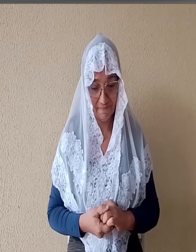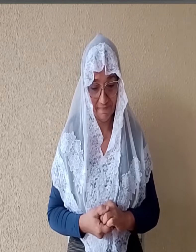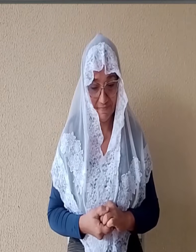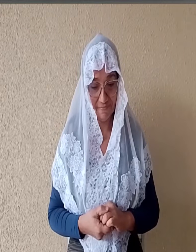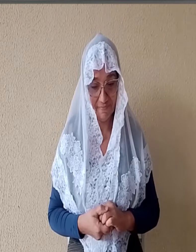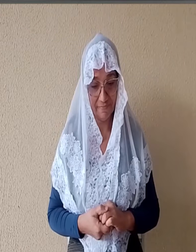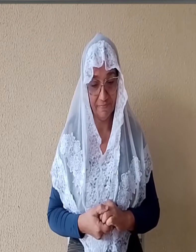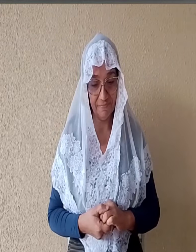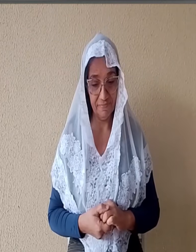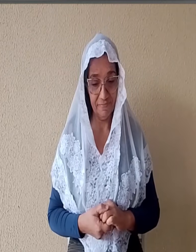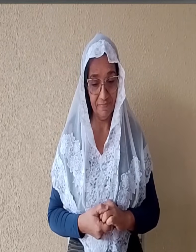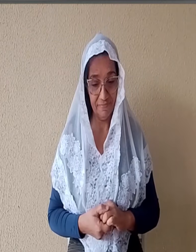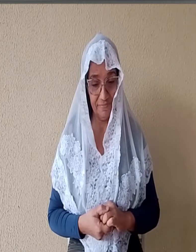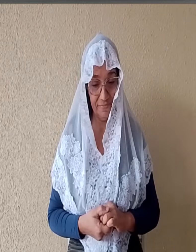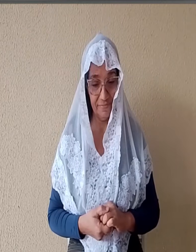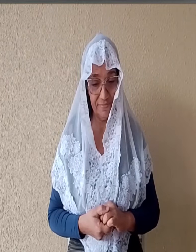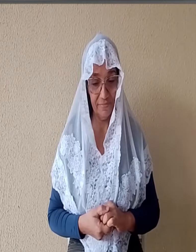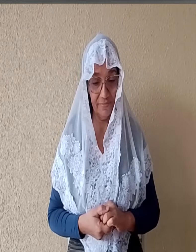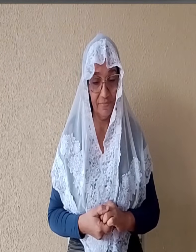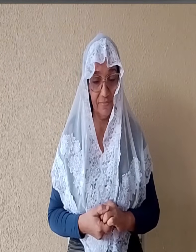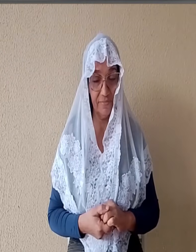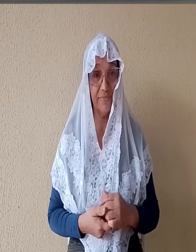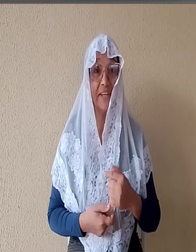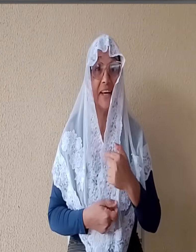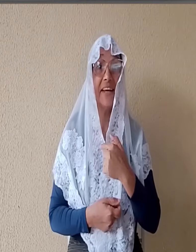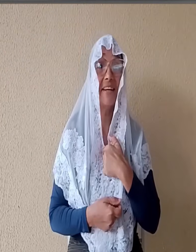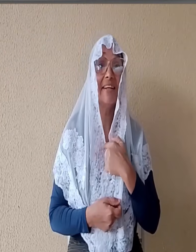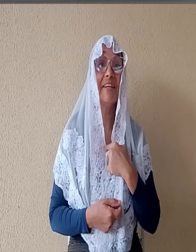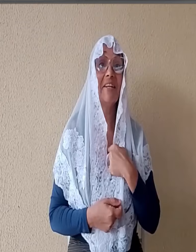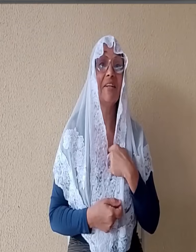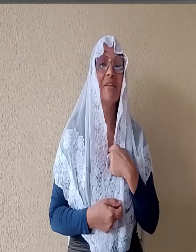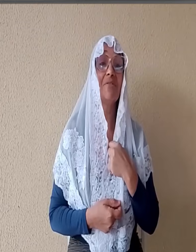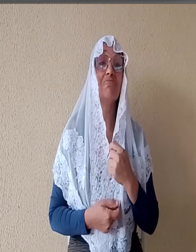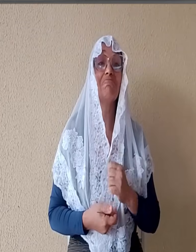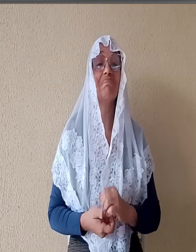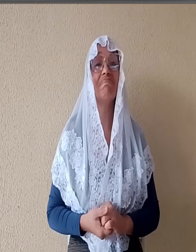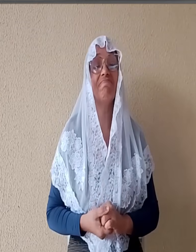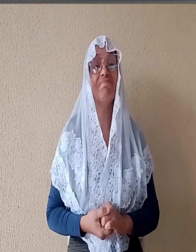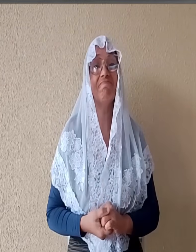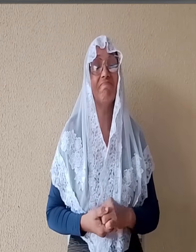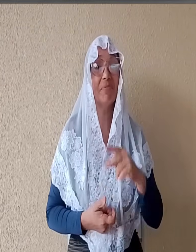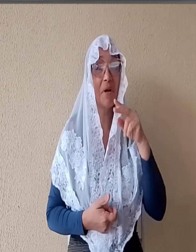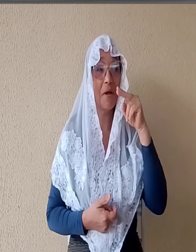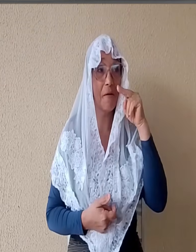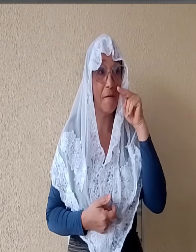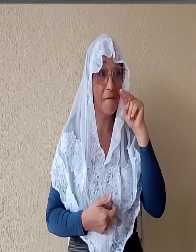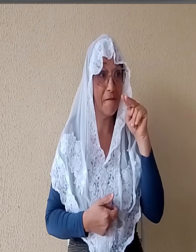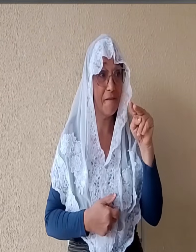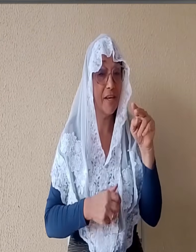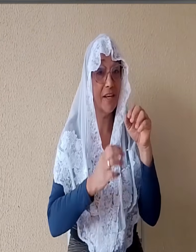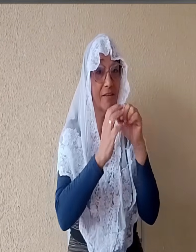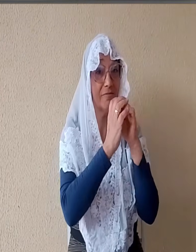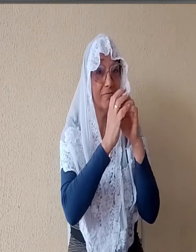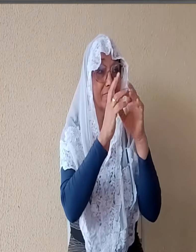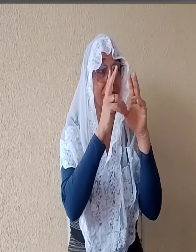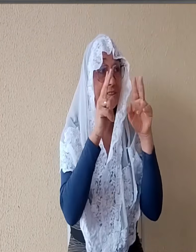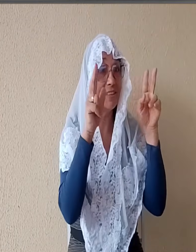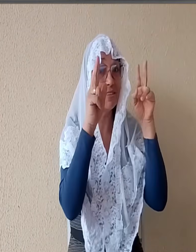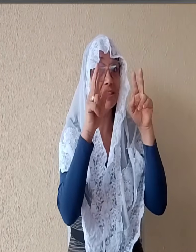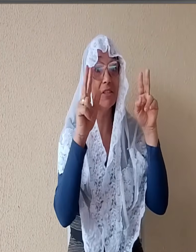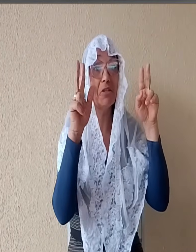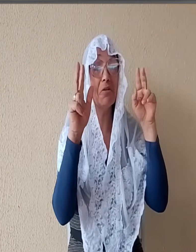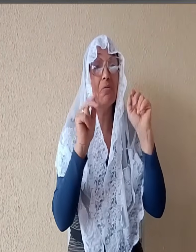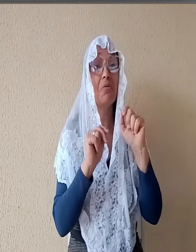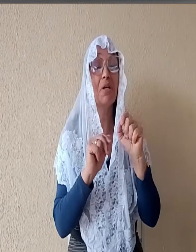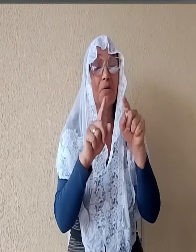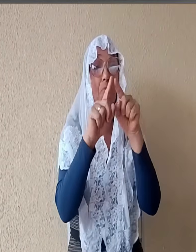vesti aquele terno, e logo depois, menos de uma semana, o Senhor colocou eu no Ministério de Cooperador de Jovem lá dentro.